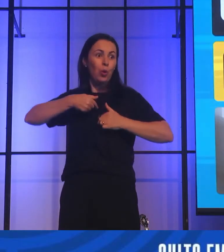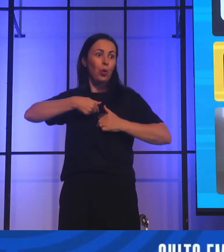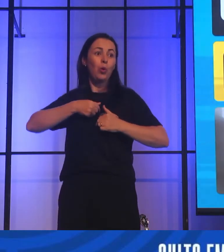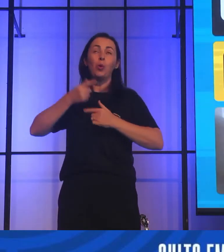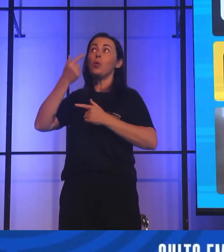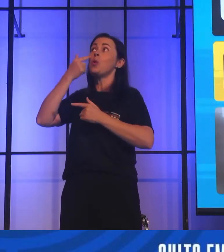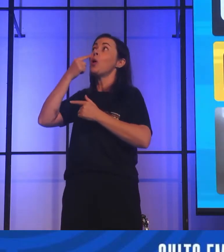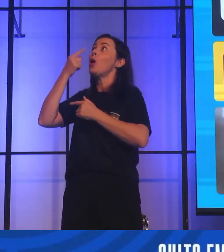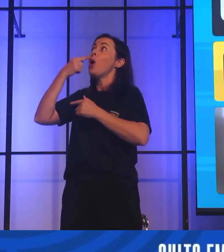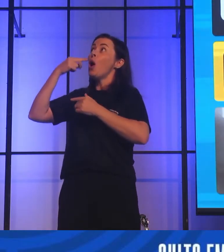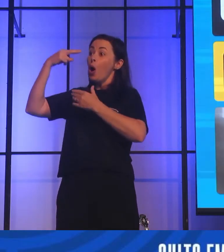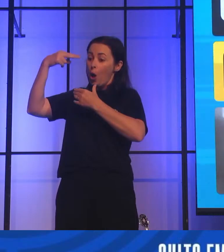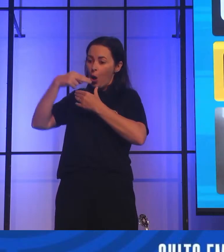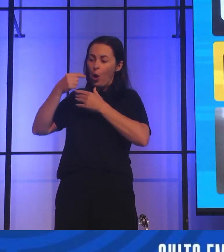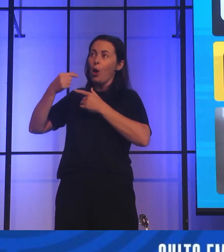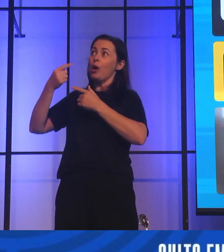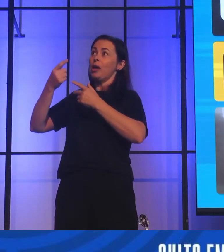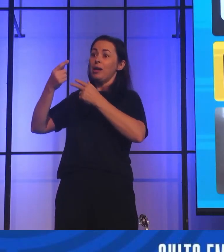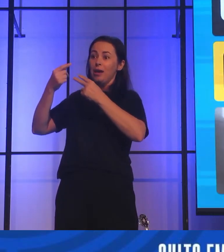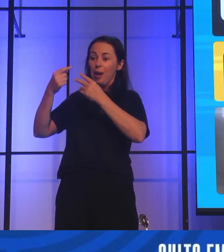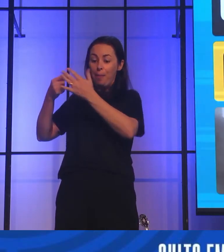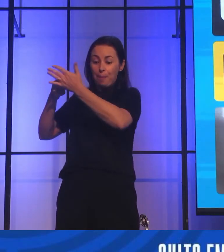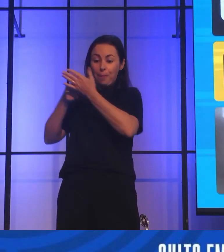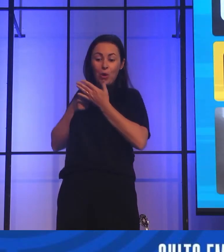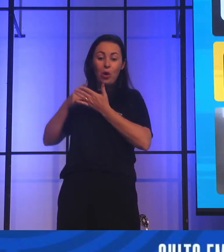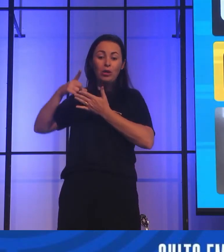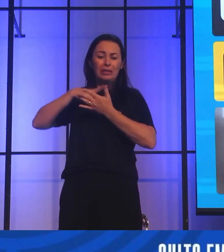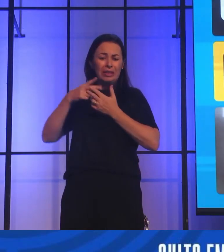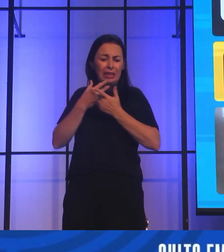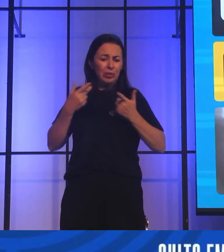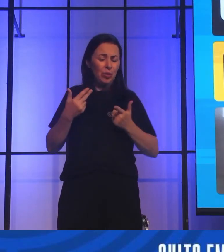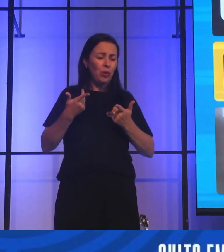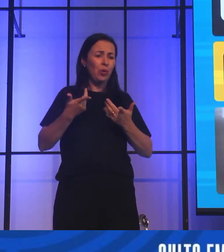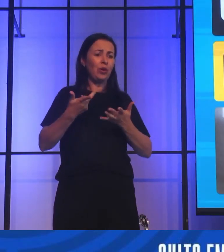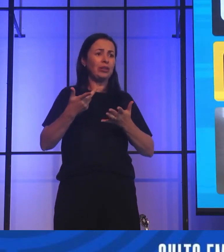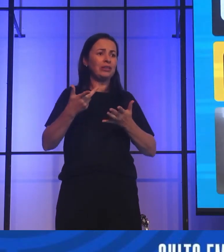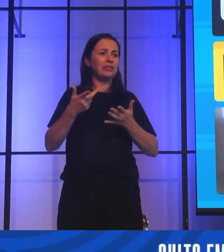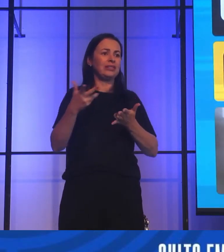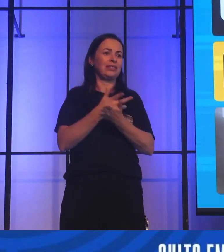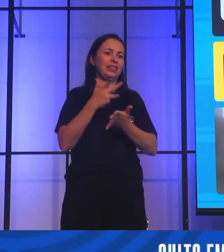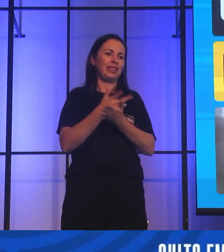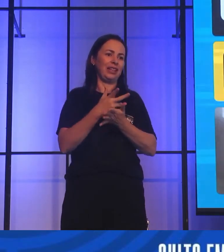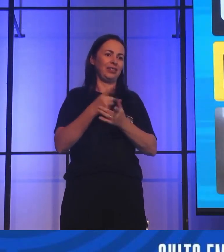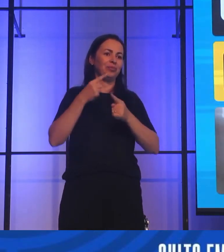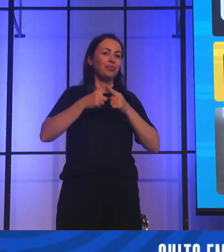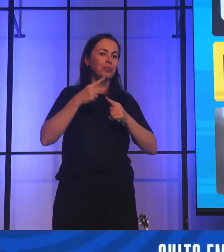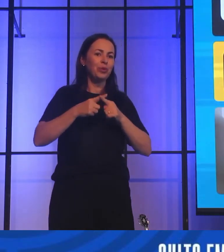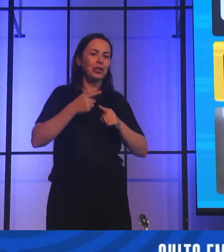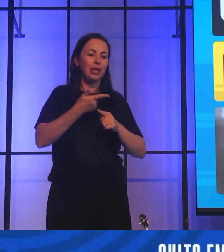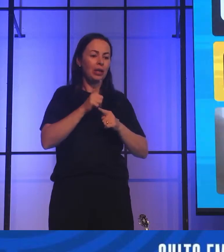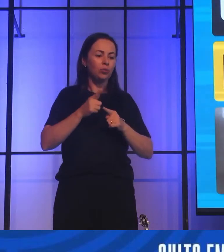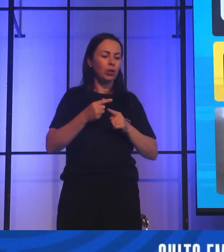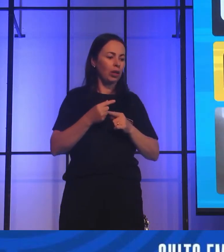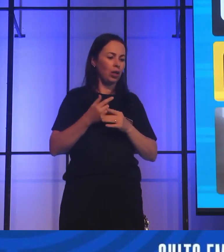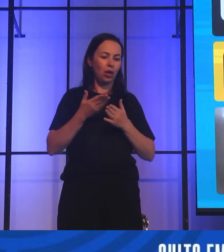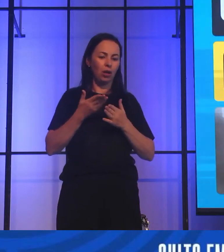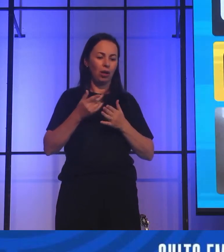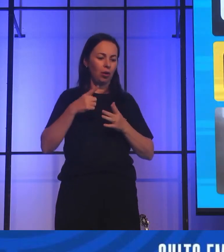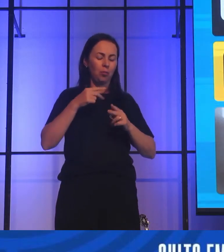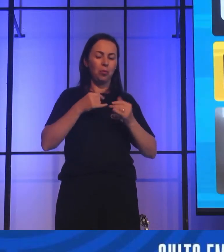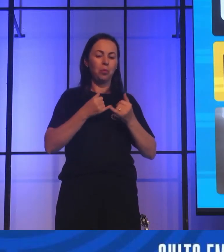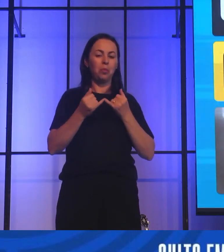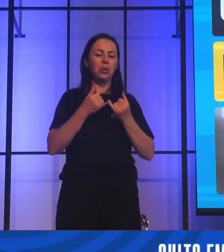esquadrinha, Deus examina o meu coração, vê se existe algum motivo. Porque, gente, ninguém cai de um dia para a noite,